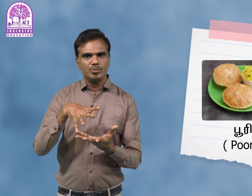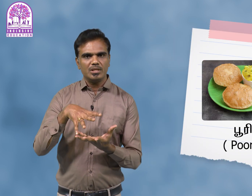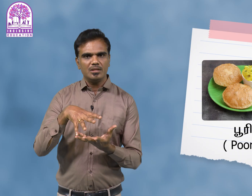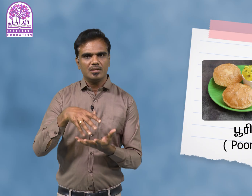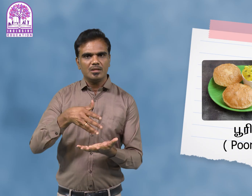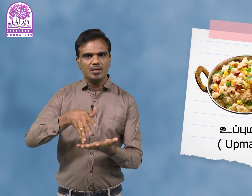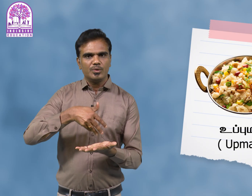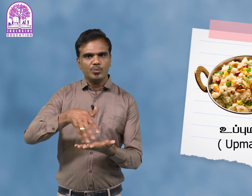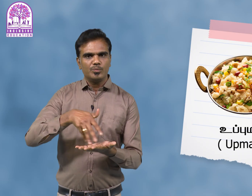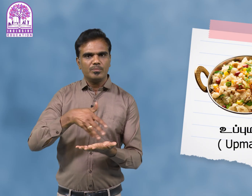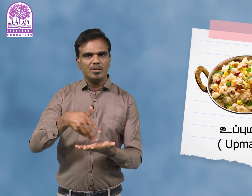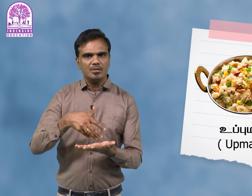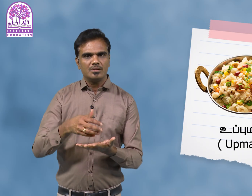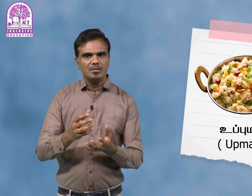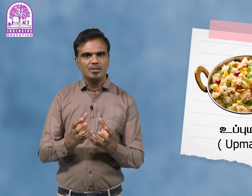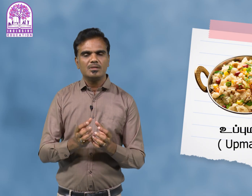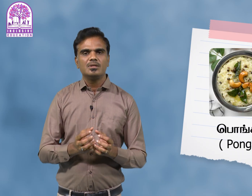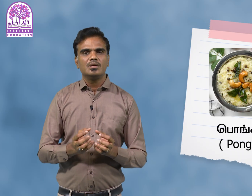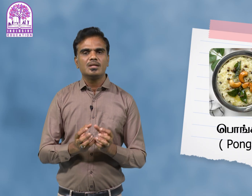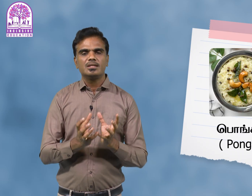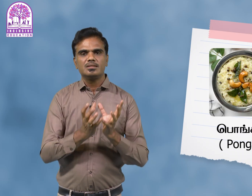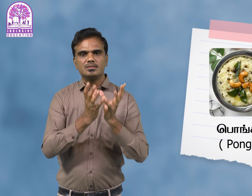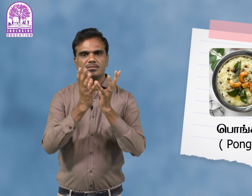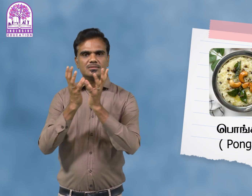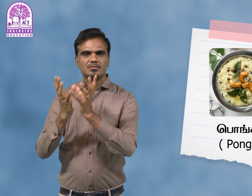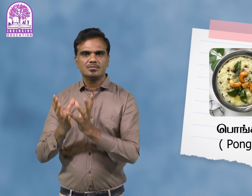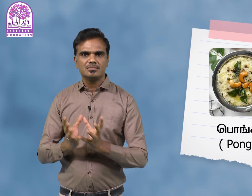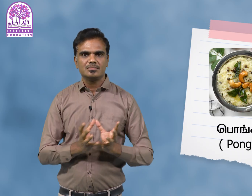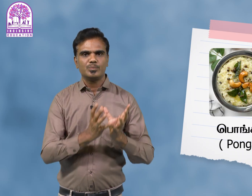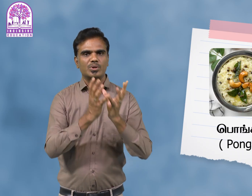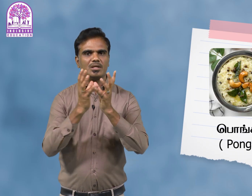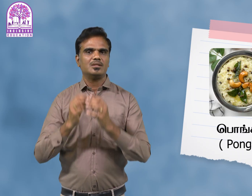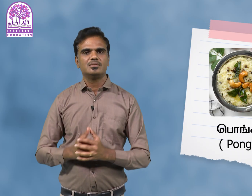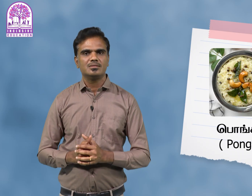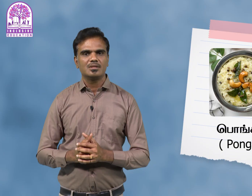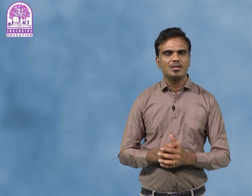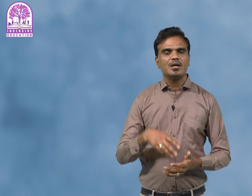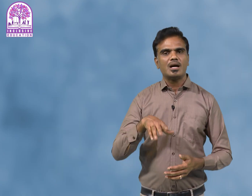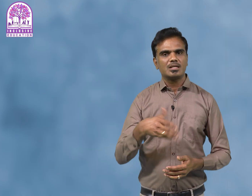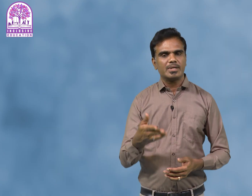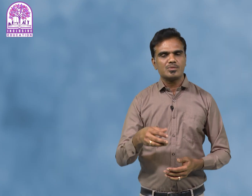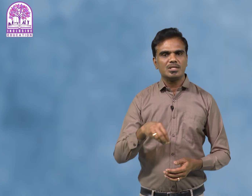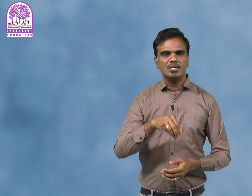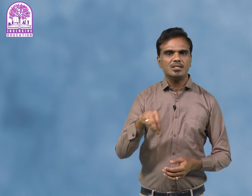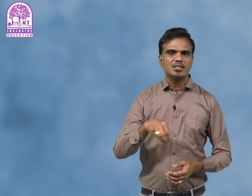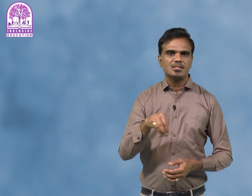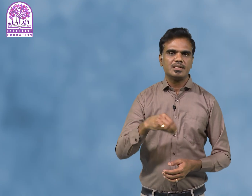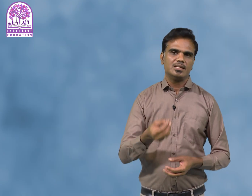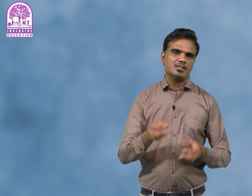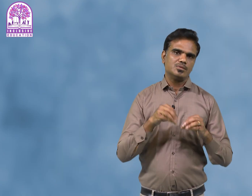பூரி, உப்புமா, இது என்னது, பொங்கல். அதுக்கப்புறம் என்ன சொல்லியிருக்கேன், சட்னி எல்லாத்தையும்